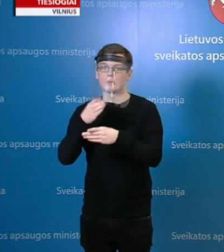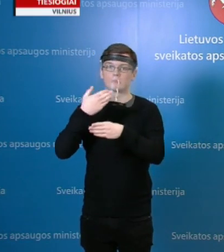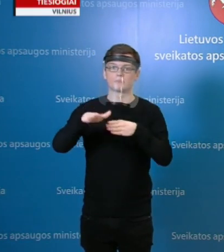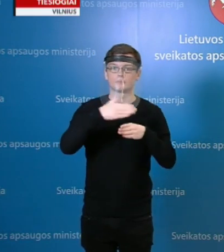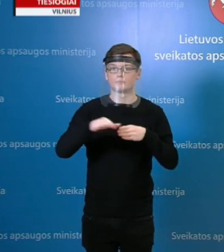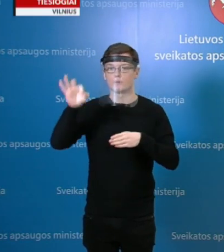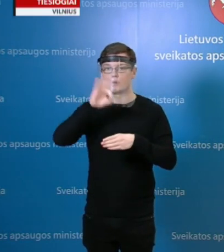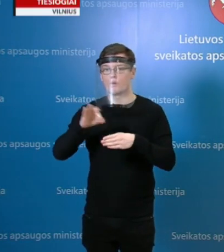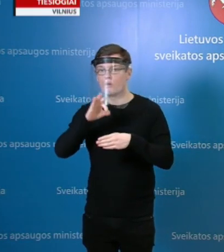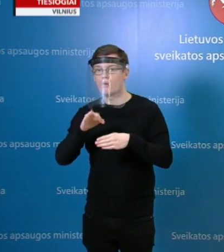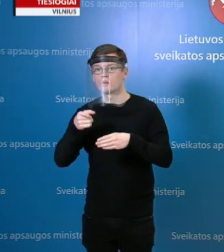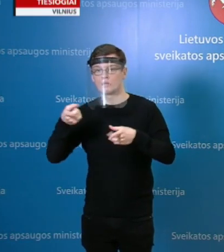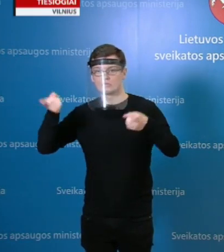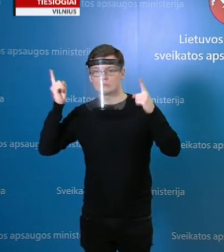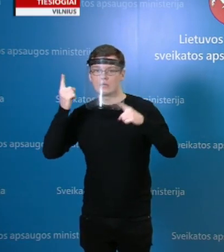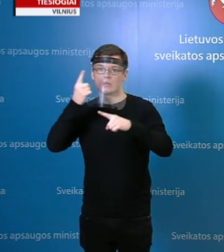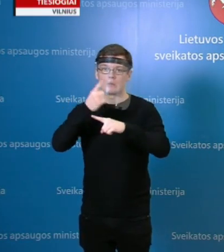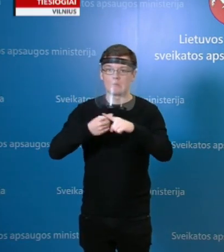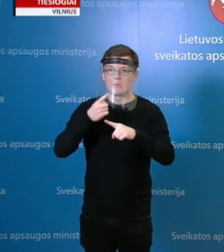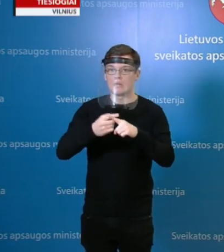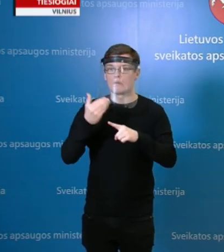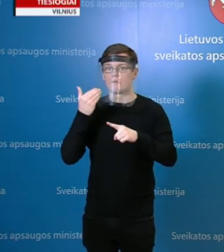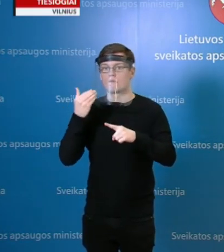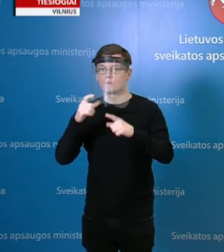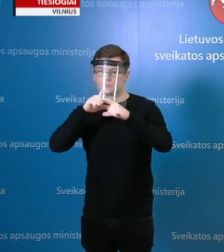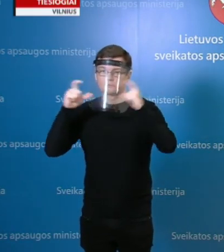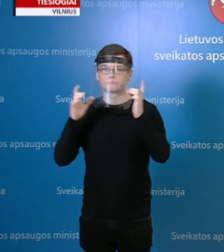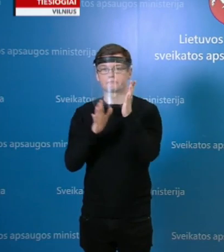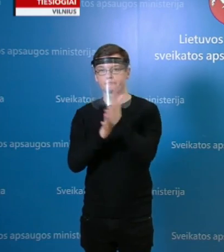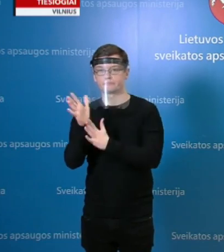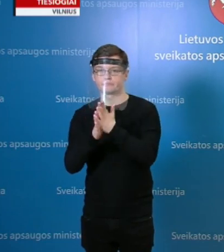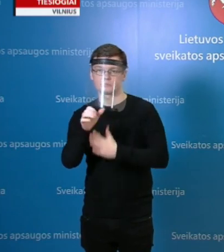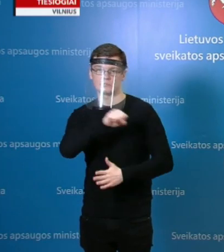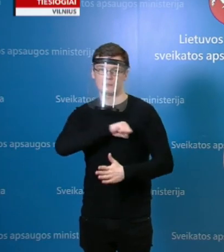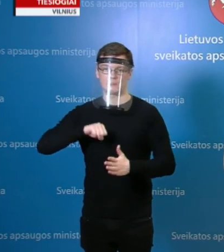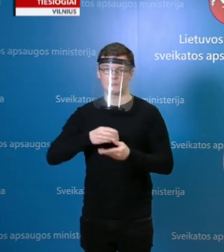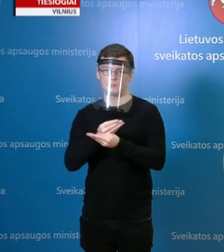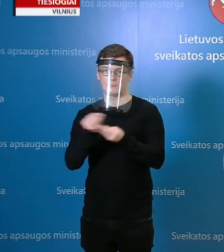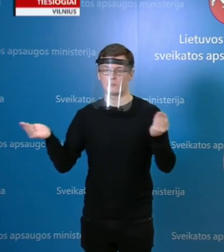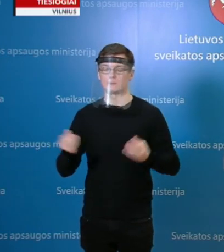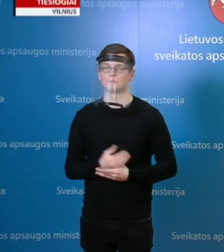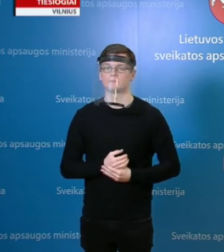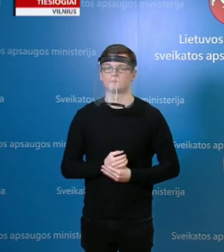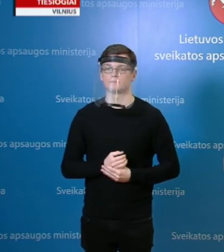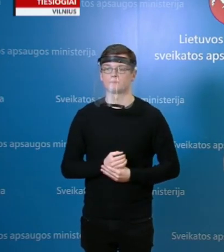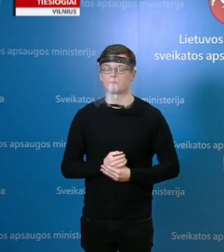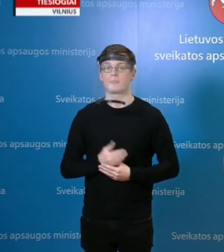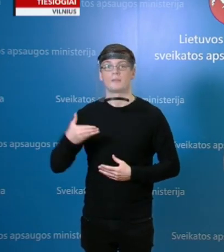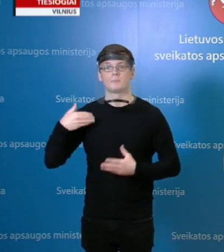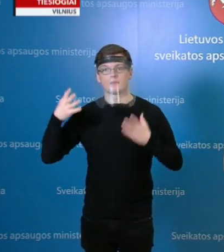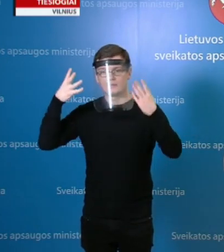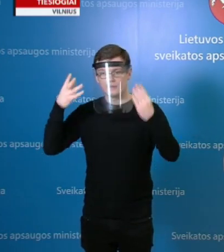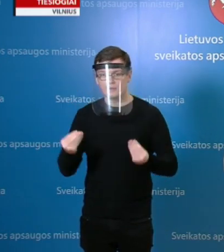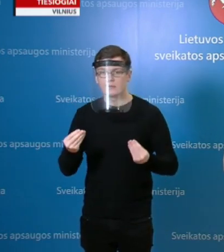apsaugos priemonės mūsų šalies medikams. Tai prašom, Aurimai. Ačiū, Lina, laba diena visiems. Na, pirmiausia, kad noriu pasakyti, kad